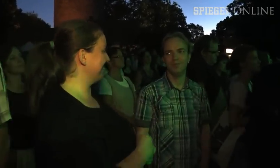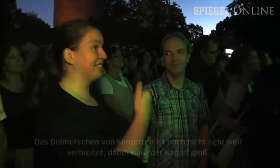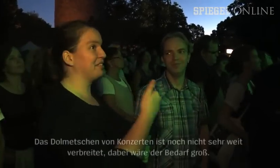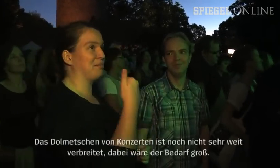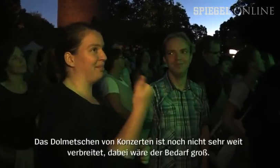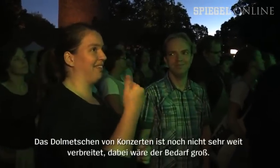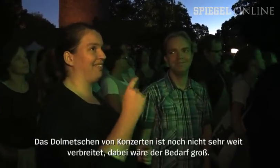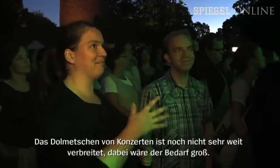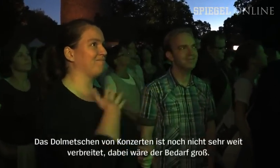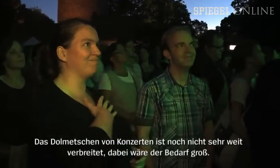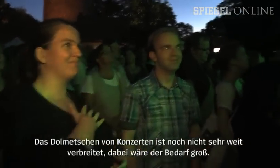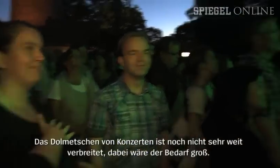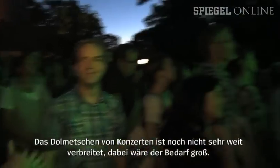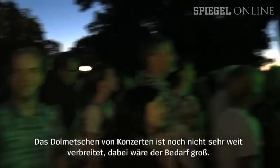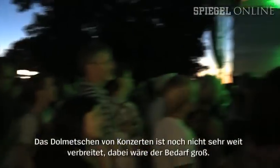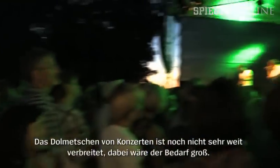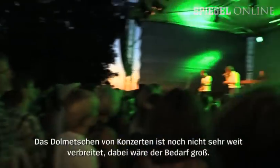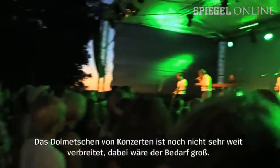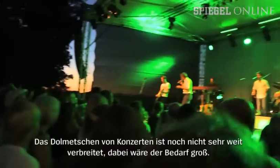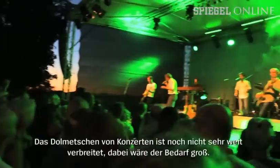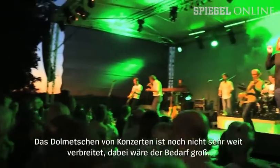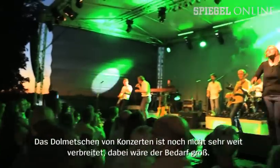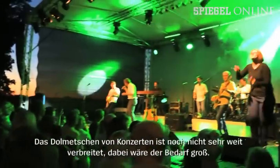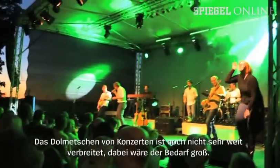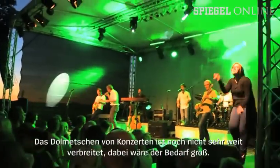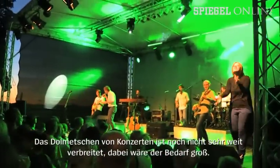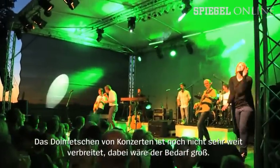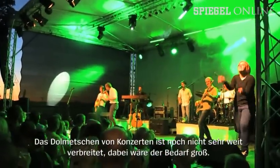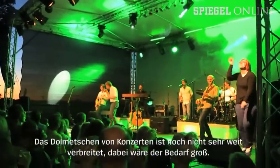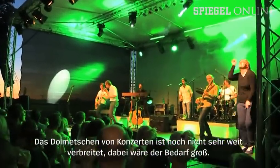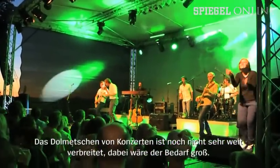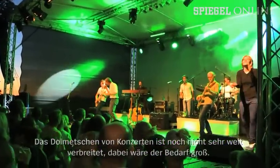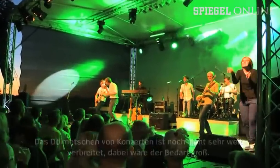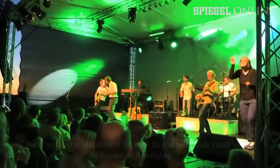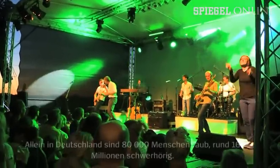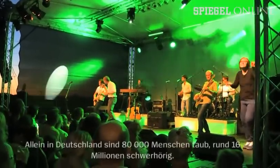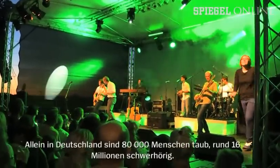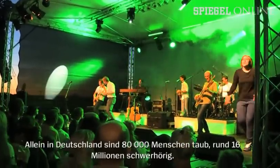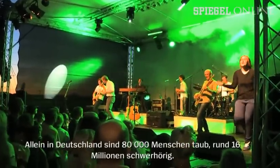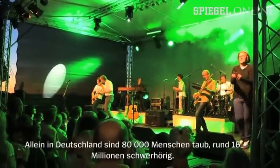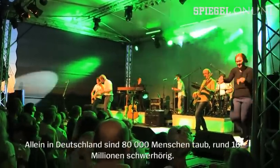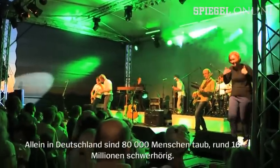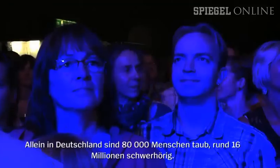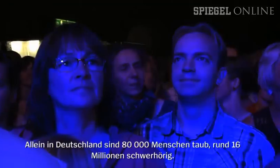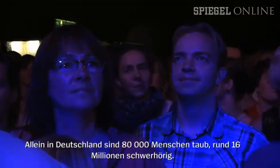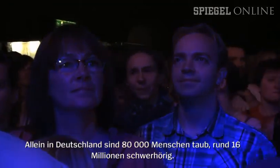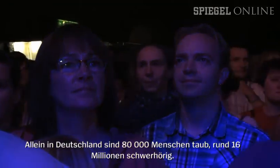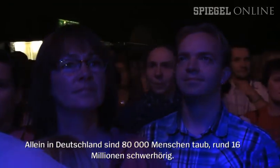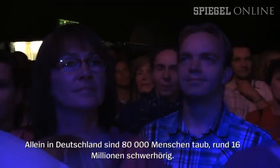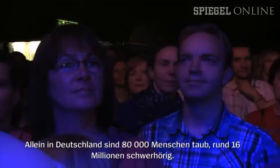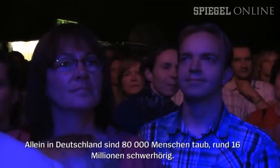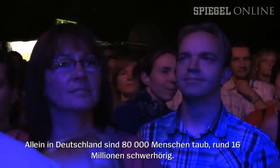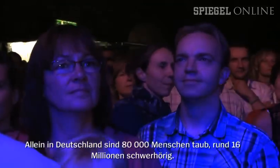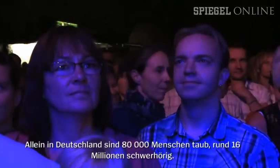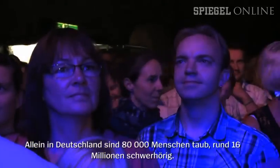Das Dolmetschen von Konzerten ist noch nicht sehr verbreitet. Dabei wäre der Bedarf groß. Allein in Deutschland sind 80.000 Menschen